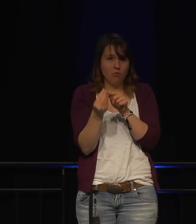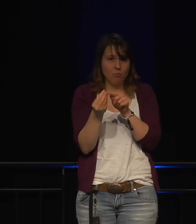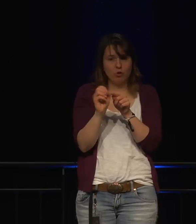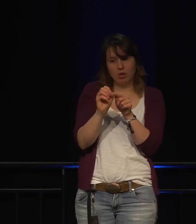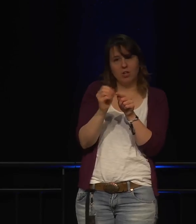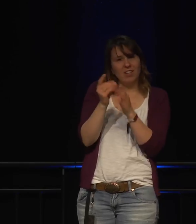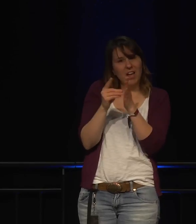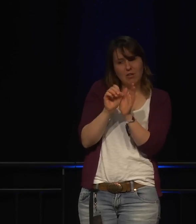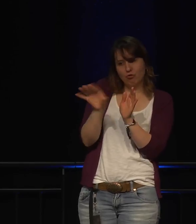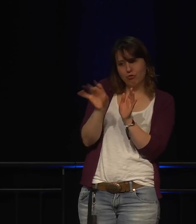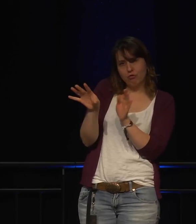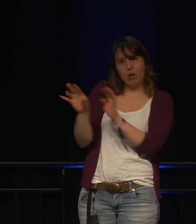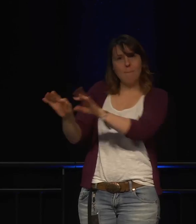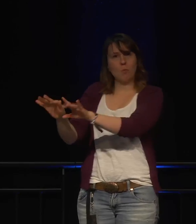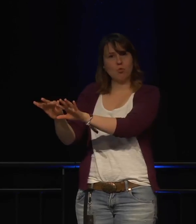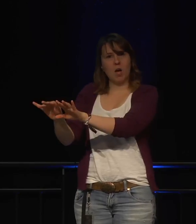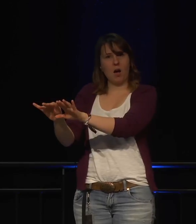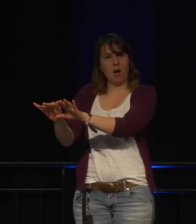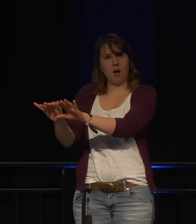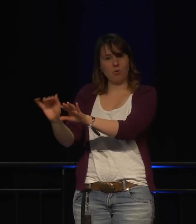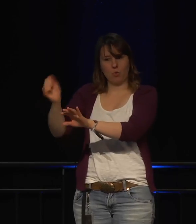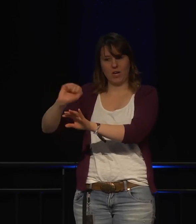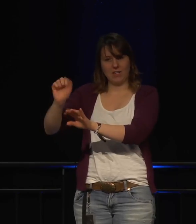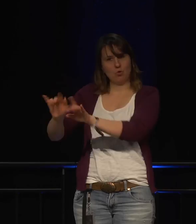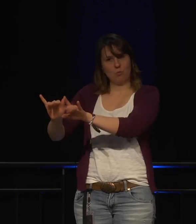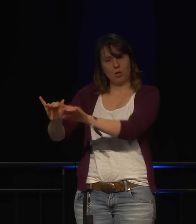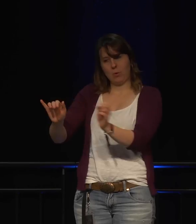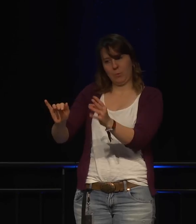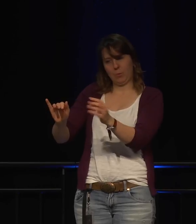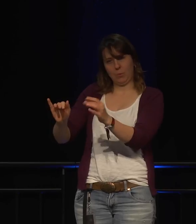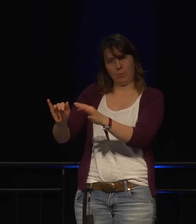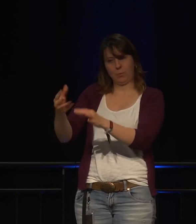Esos sensores estaban enviando los datos a un PC en el casino.